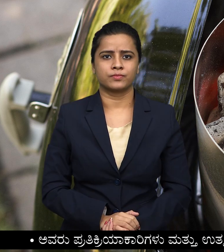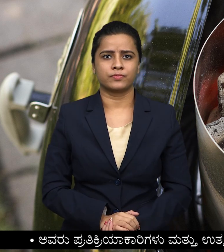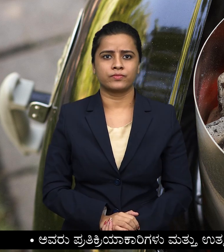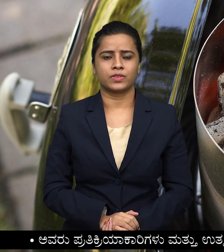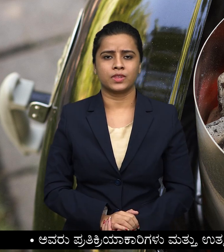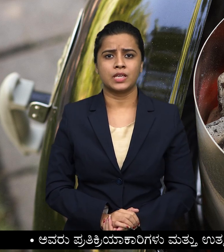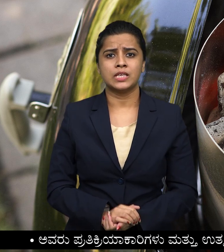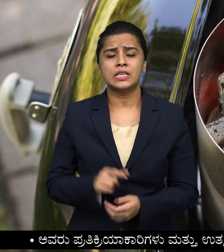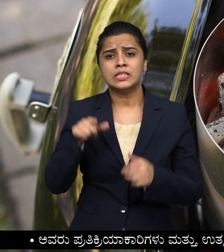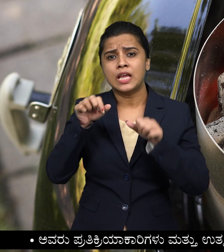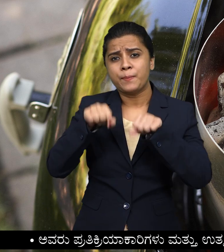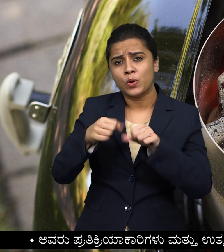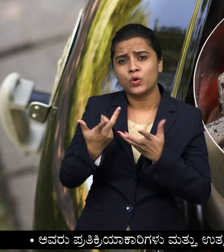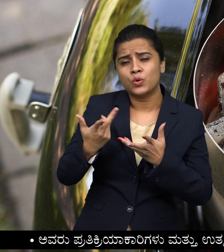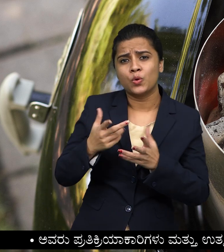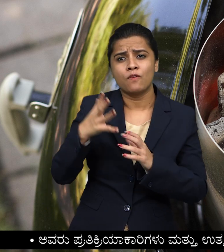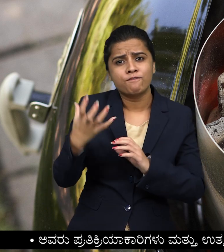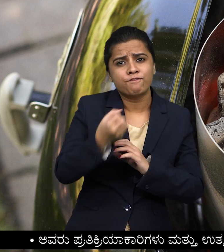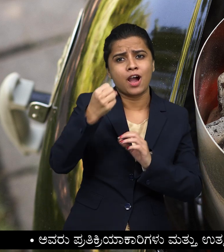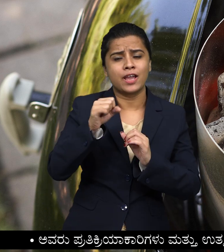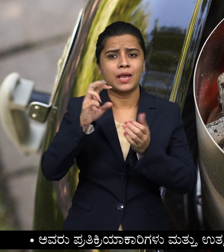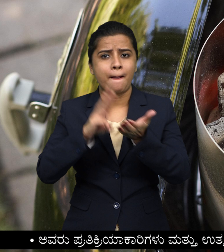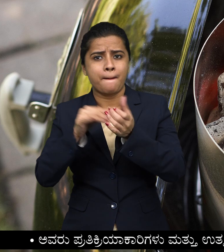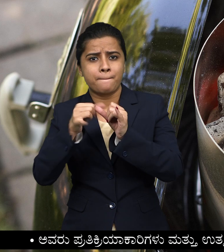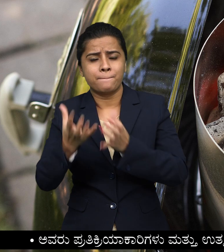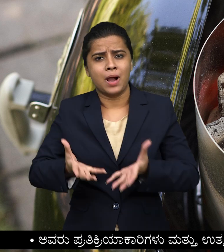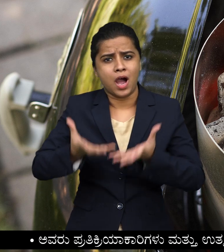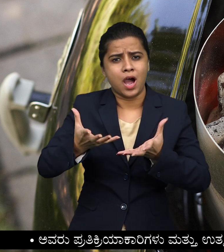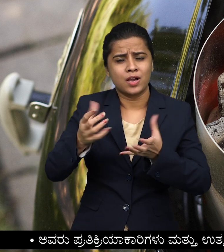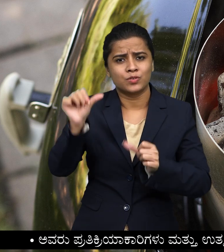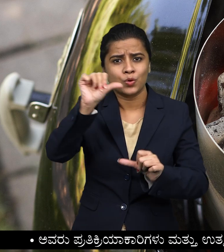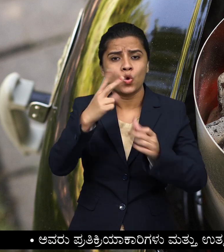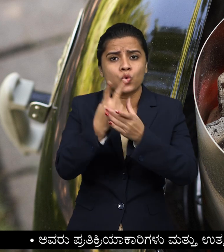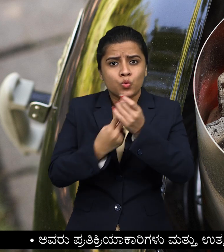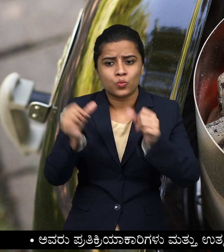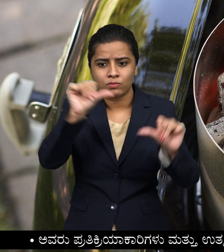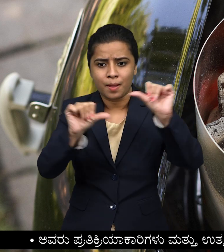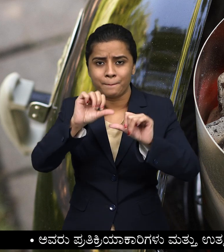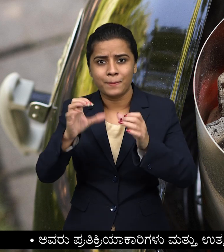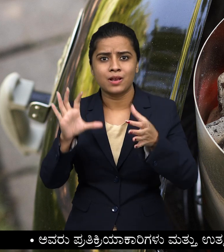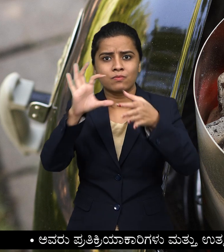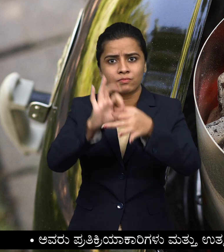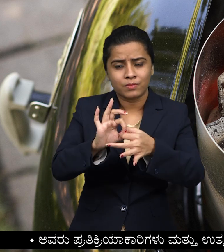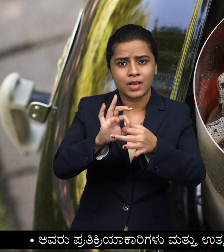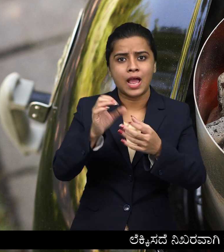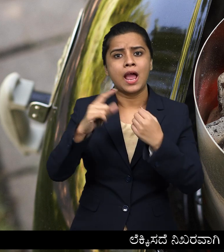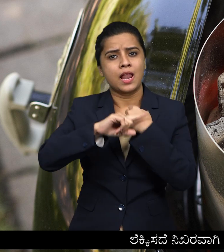ಅವರು ಪ್ರತಿಕ್ರಿಯೆಯ ಕಾರ್ಯಗಳು ಮತ್ತು ಉತ್ಪನ್ನಗಳ ದ್ರವ್ಯರಾಶಿಗಳನ್ನು ಅವುಗಳ ಭೌತಿಕ ಸ್ಥಿತಿಗಳನ್ನು